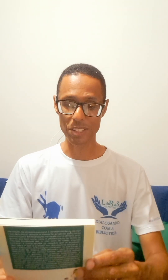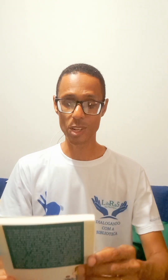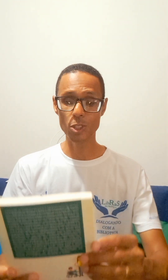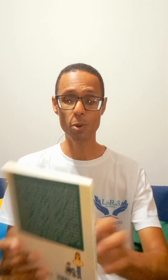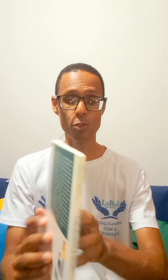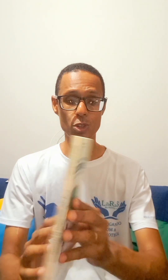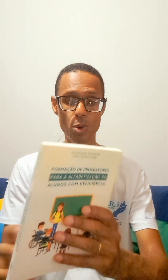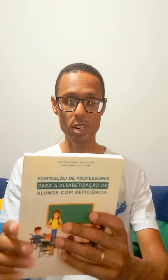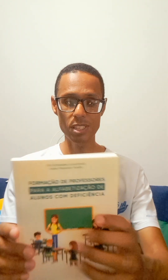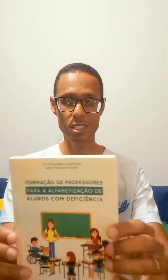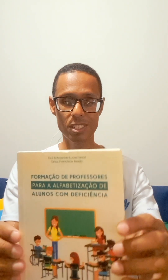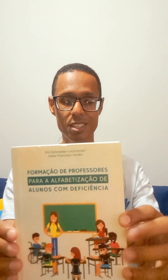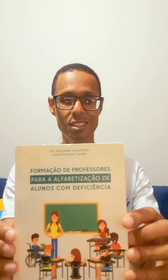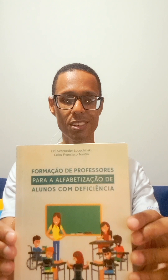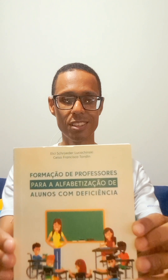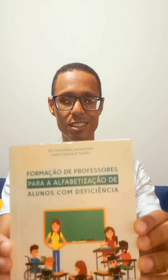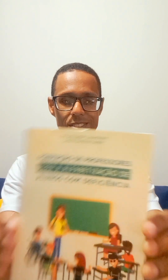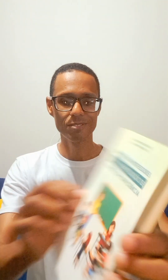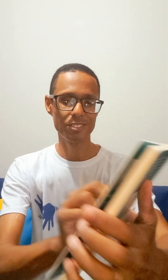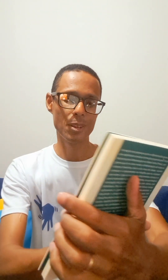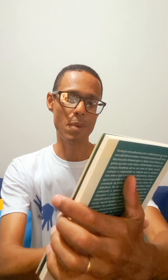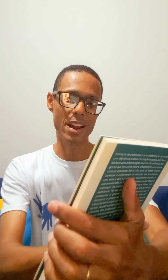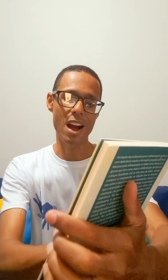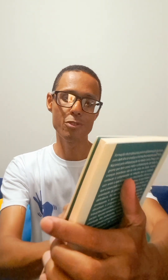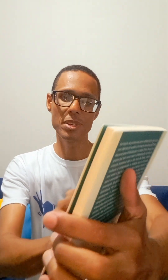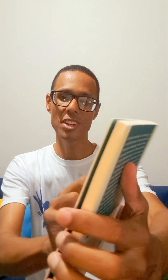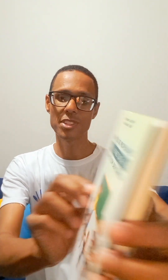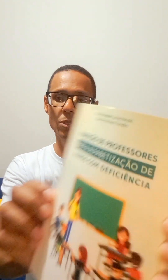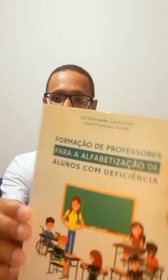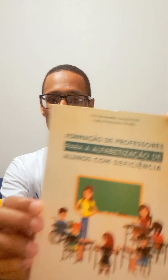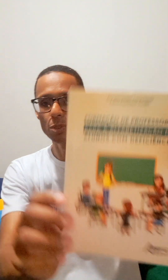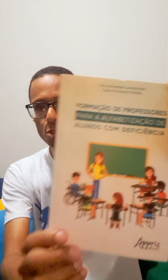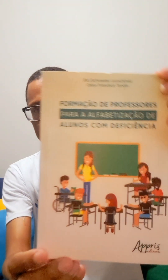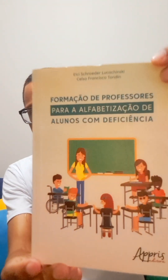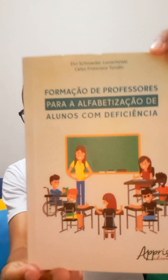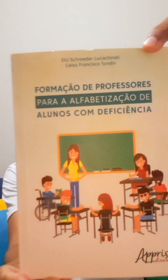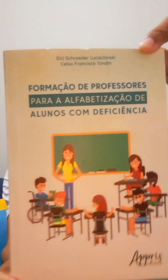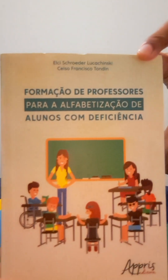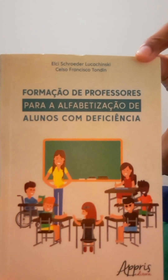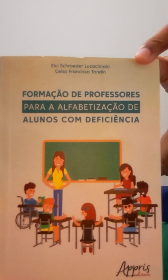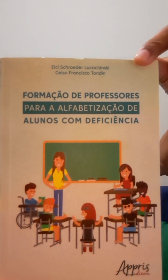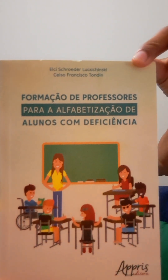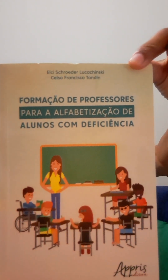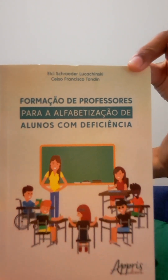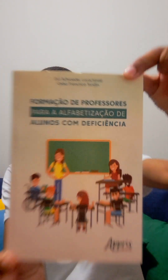Formação de professores para a alfabetização de alunos com deficiência.